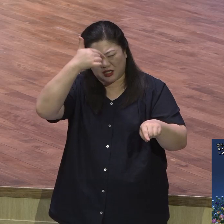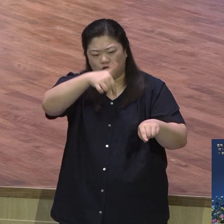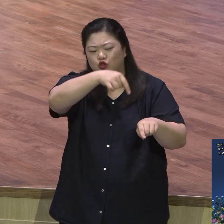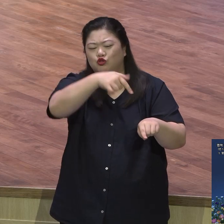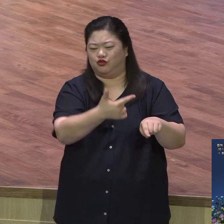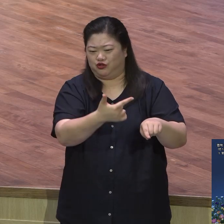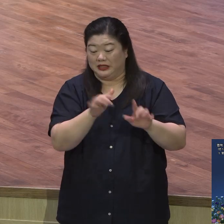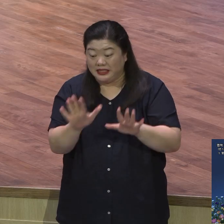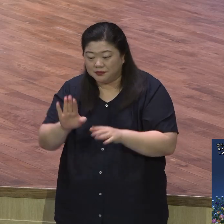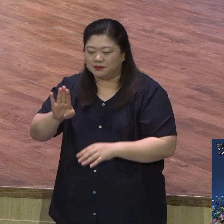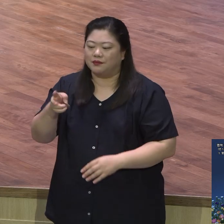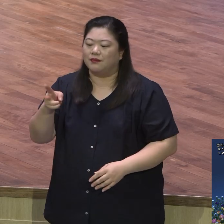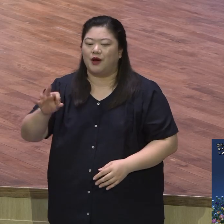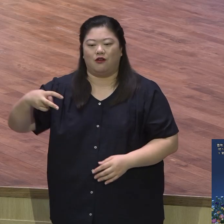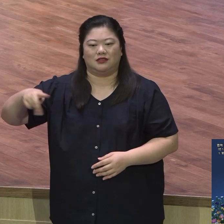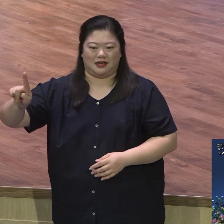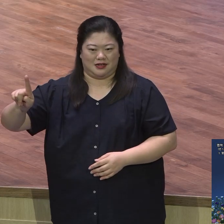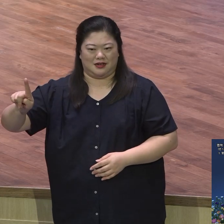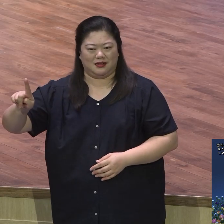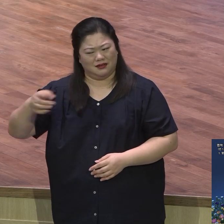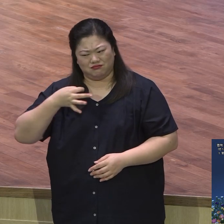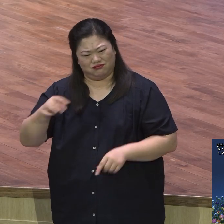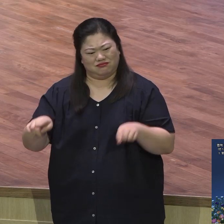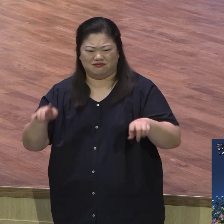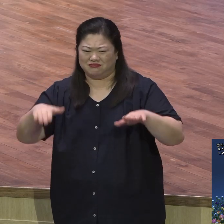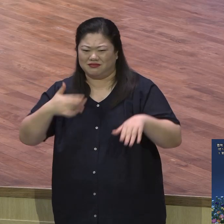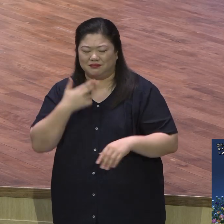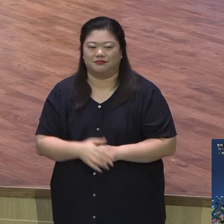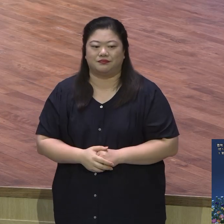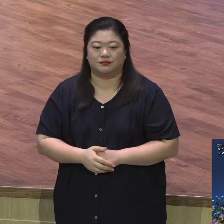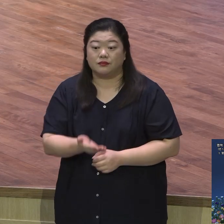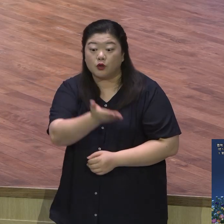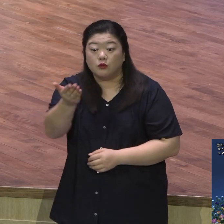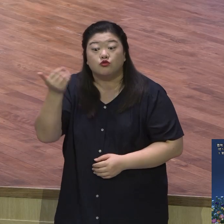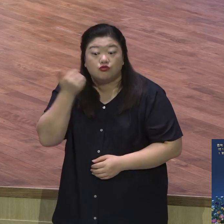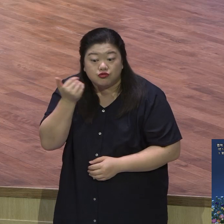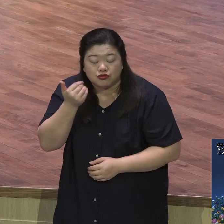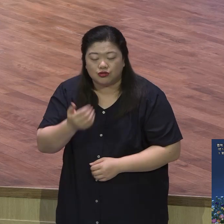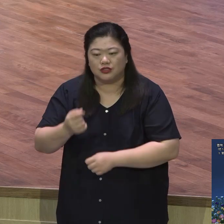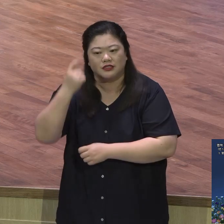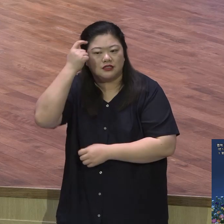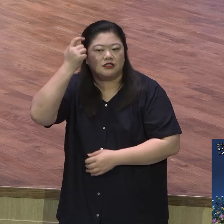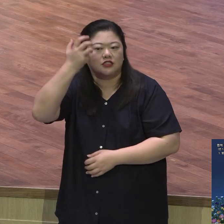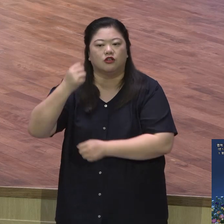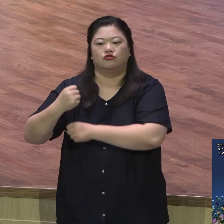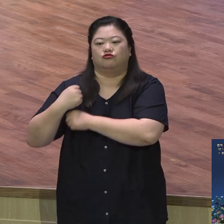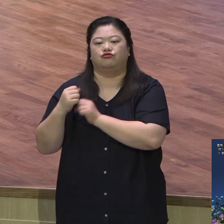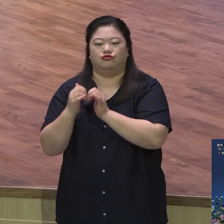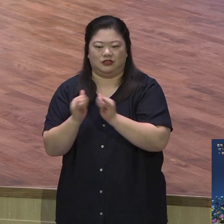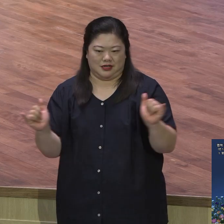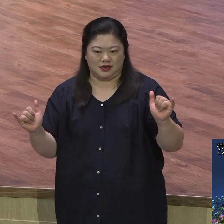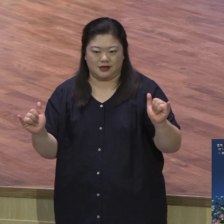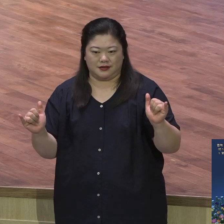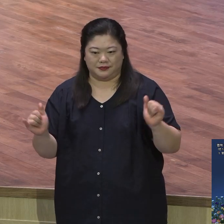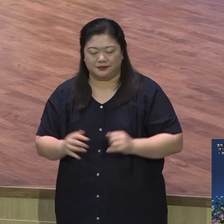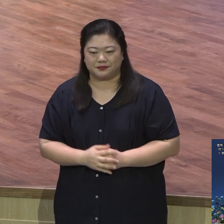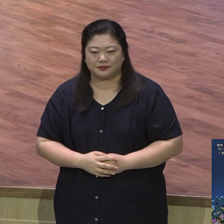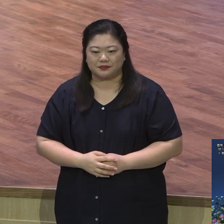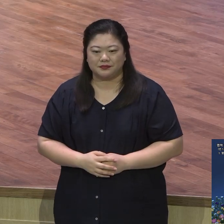구원받는 순간에 여러분이 누구냐. 영적 군사라고요. 영적 군인이라고. 신앙생활은요.